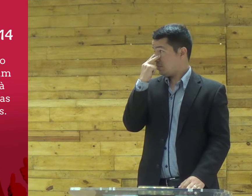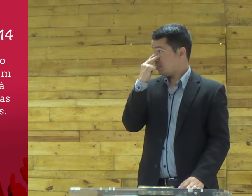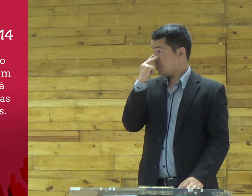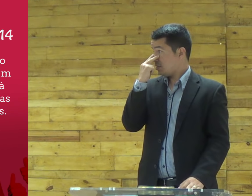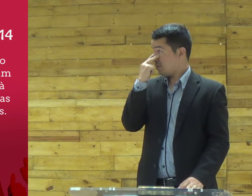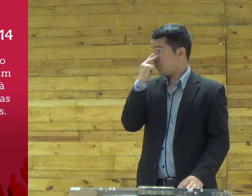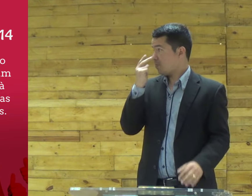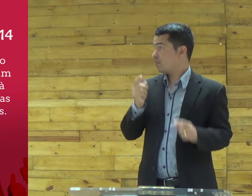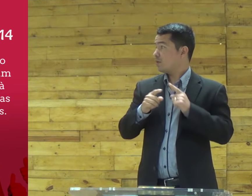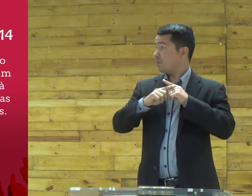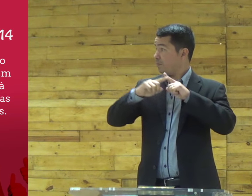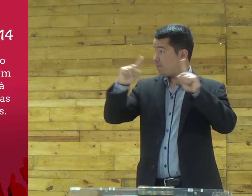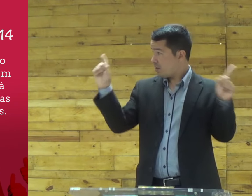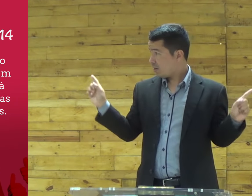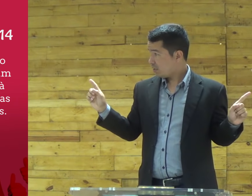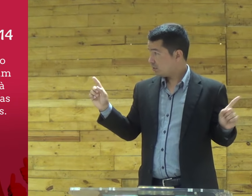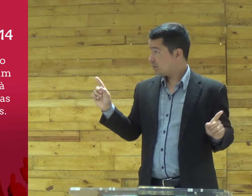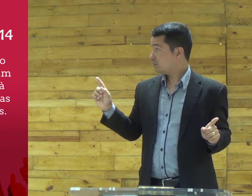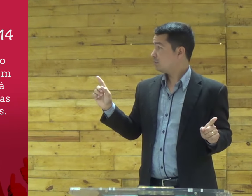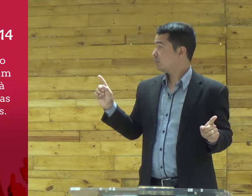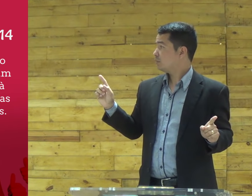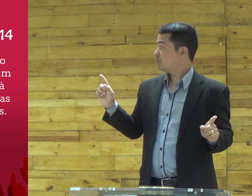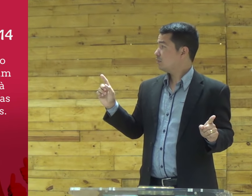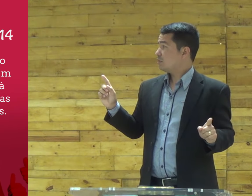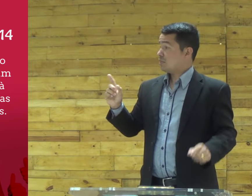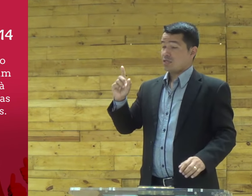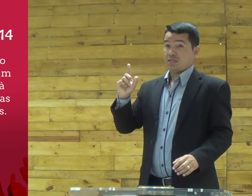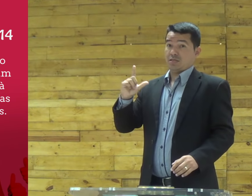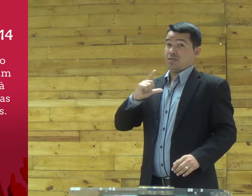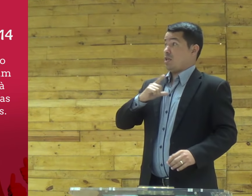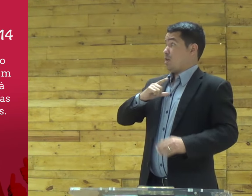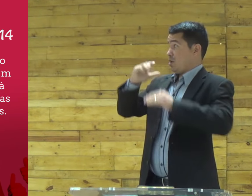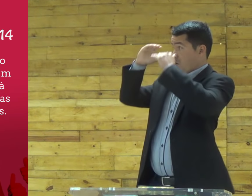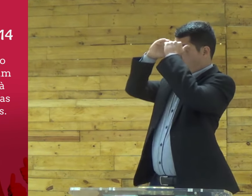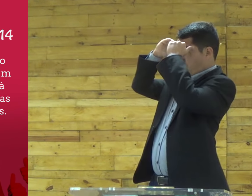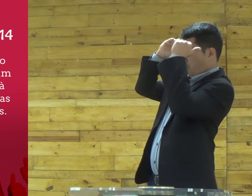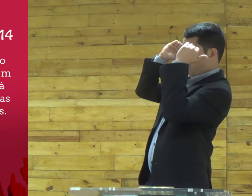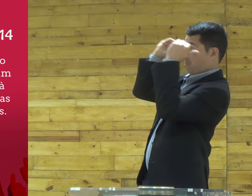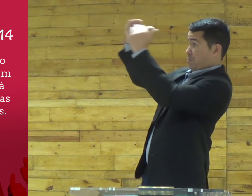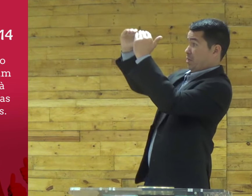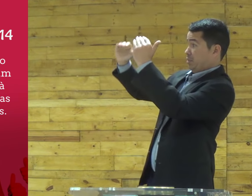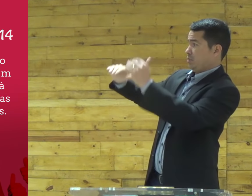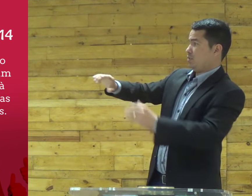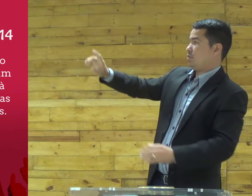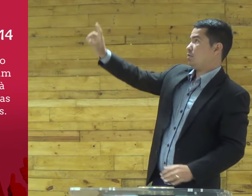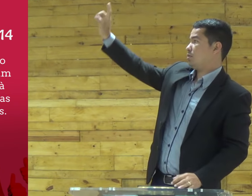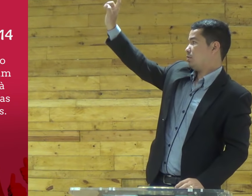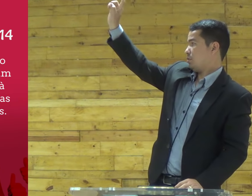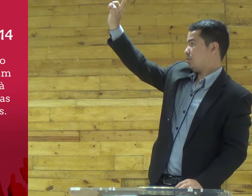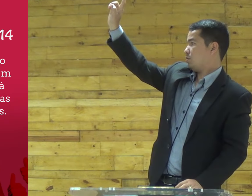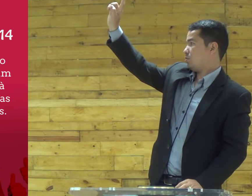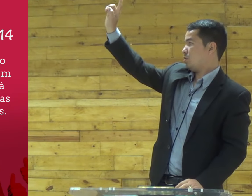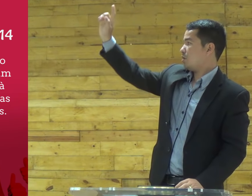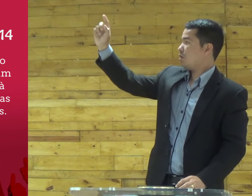do cego, mas temam né? Tem obediência,